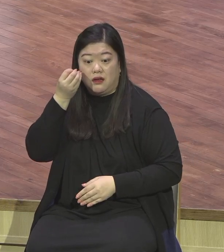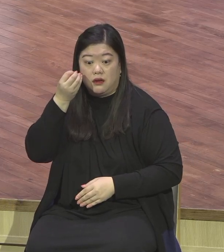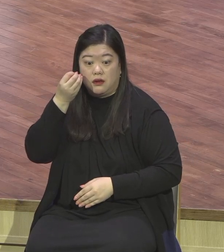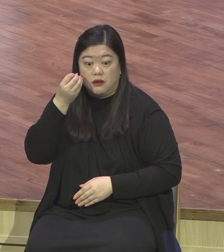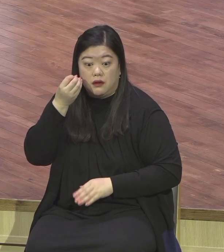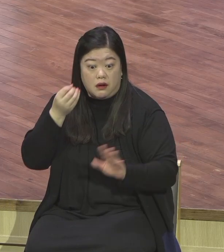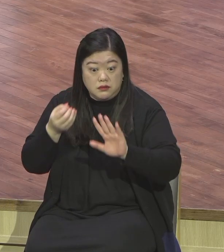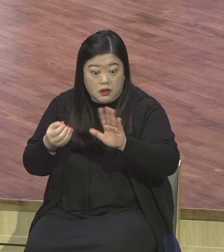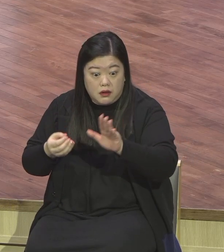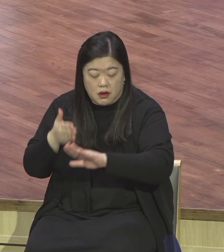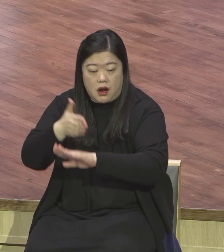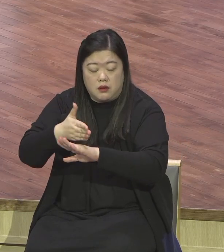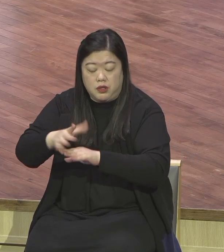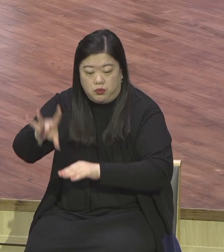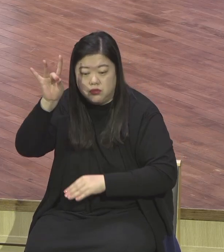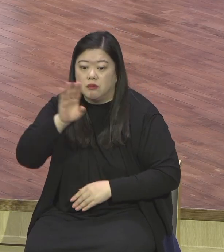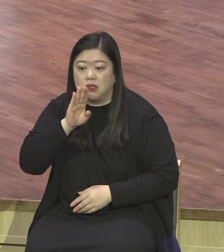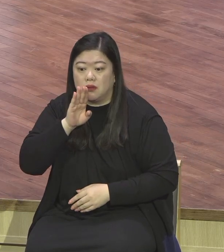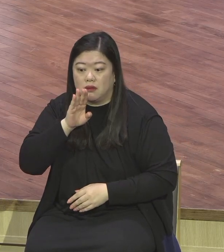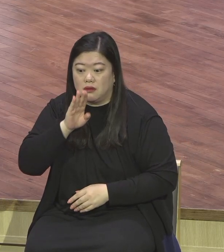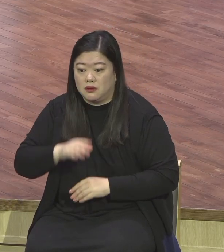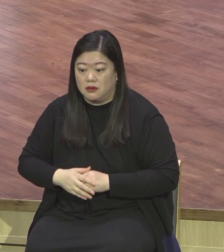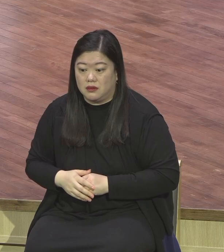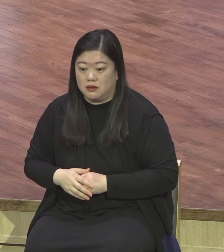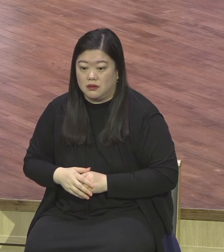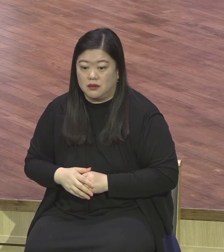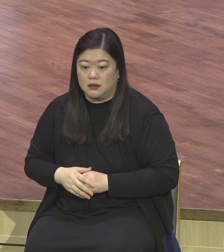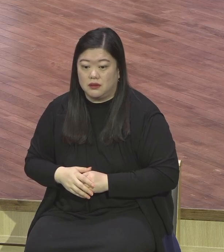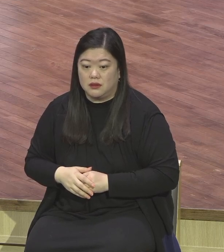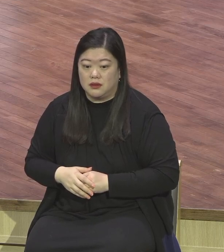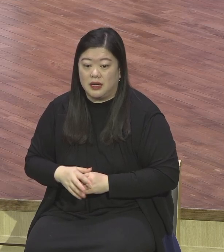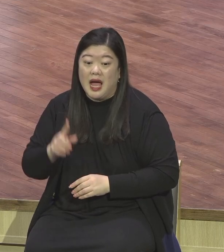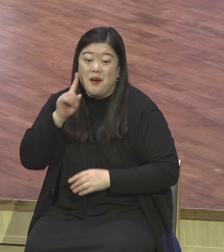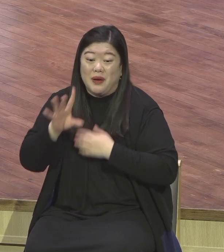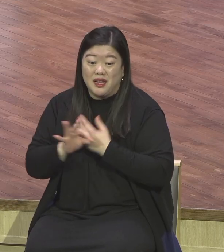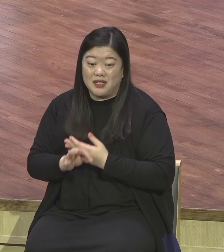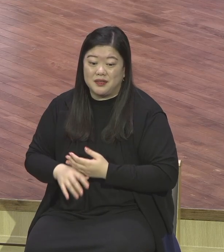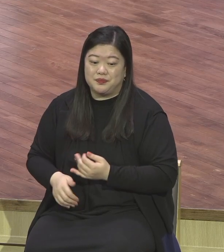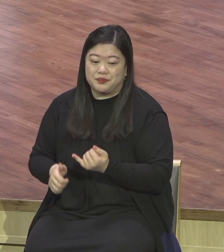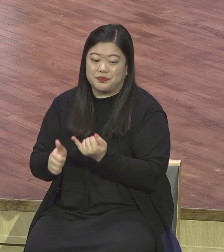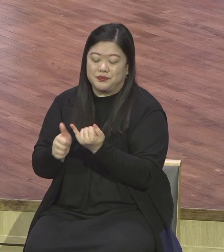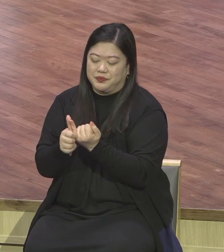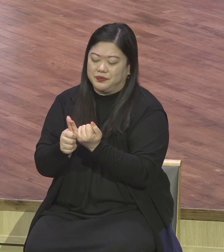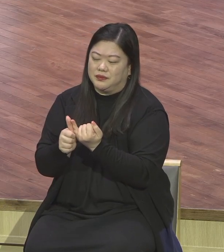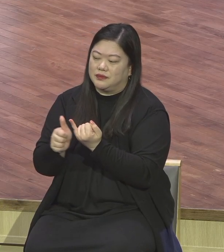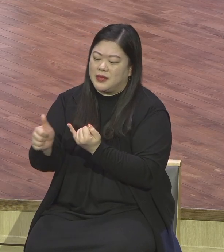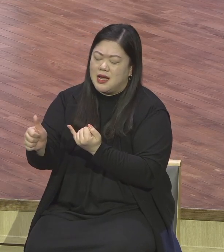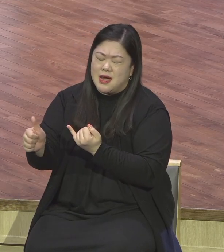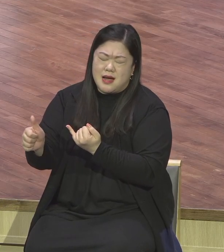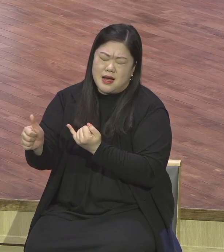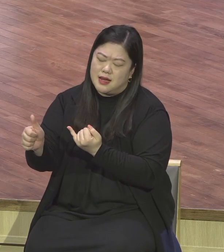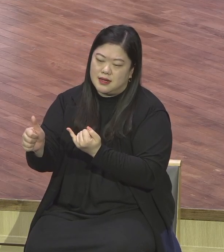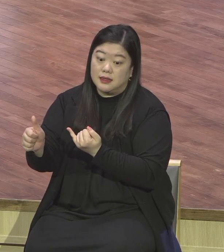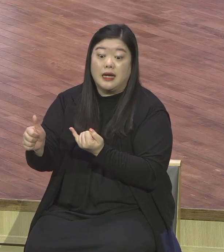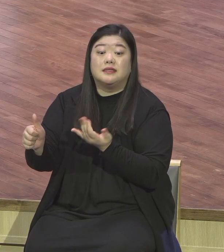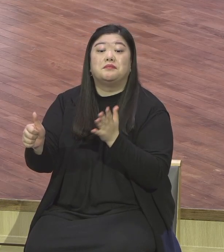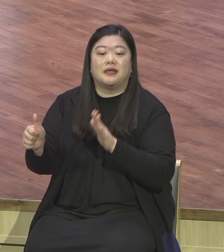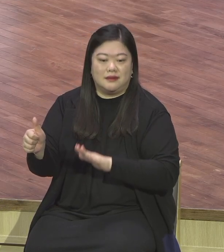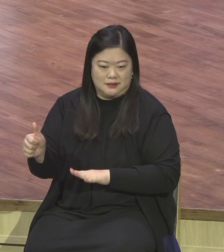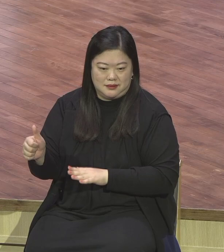되어있어요 아멘 그러니까 남편이 안 베끼고 오늘 가서 남편인데 여보 당신 만나 결혼해서 감사해요